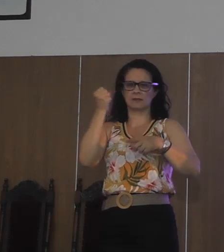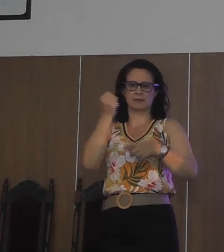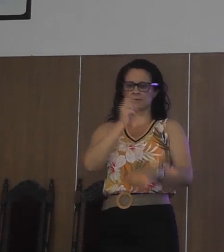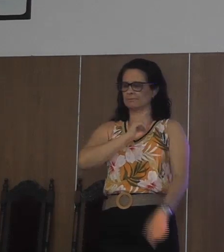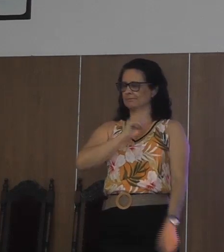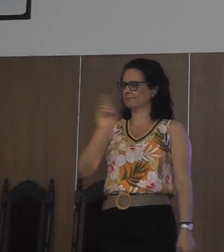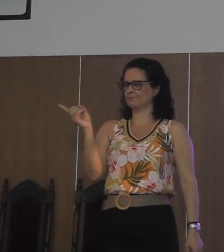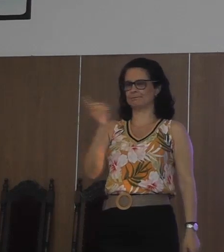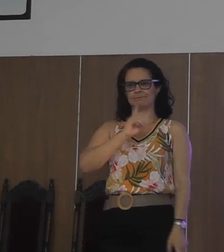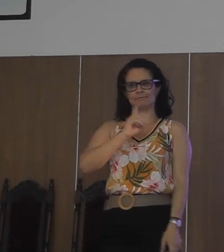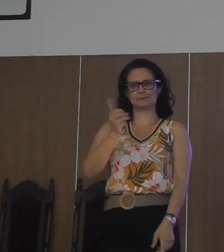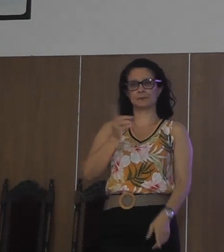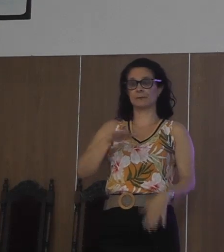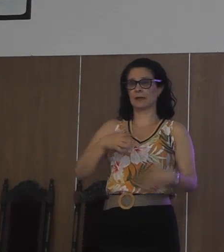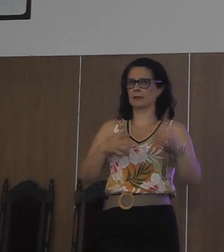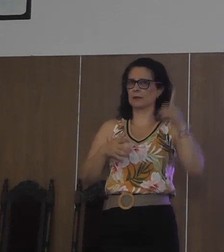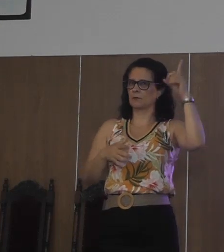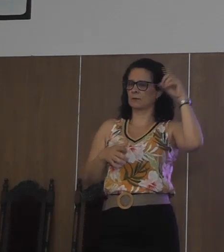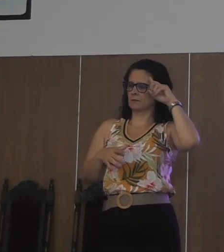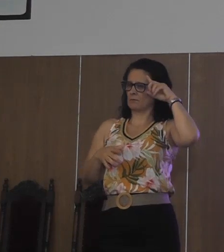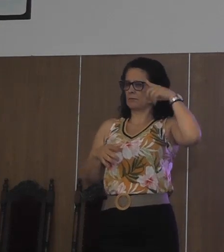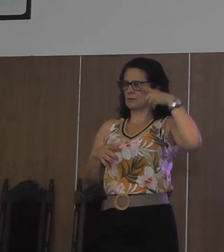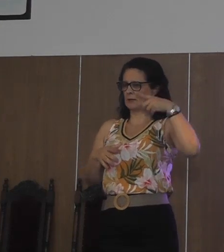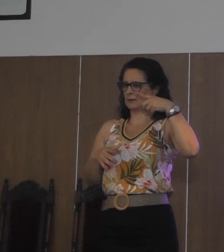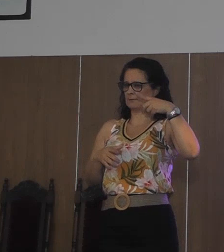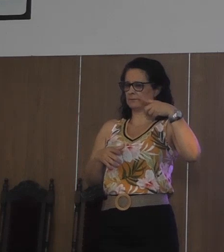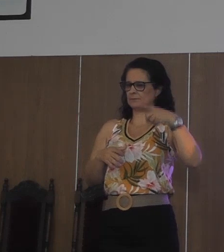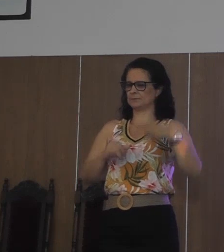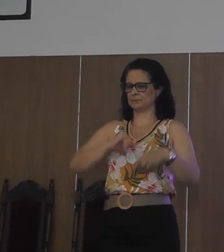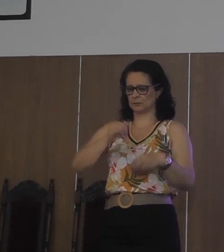de Deus, e eu queria fazer alguns adendos.